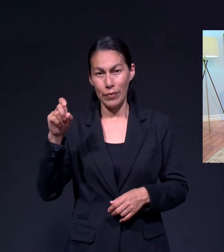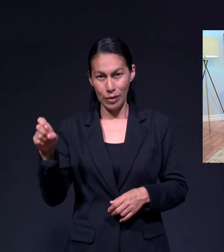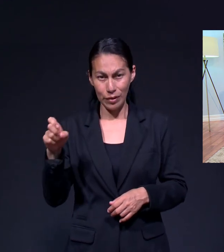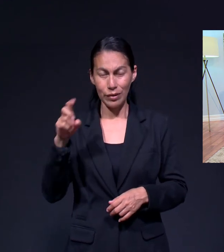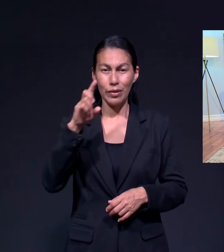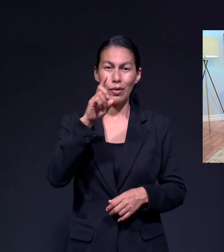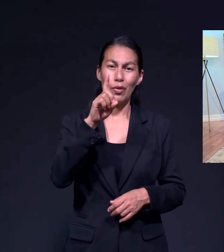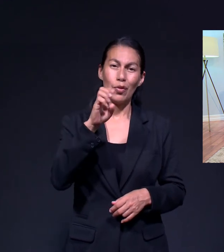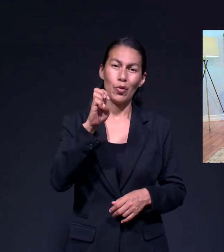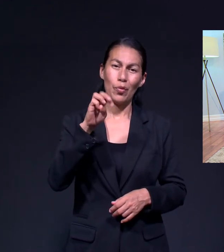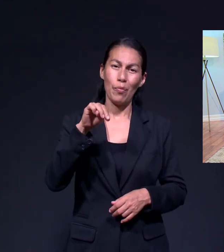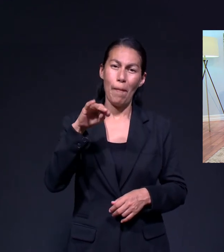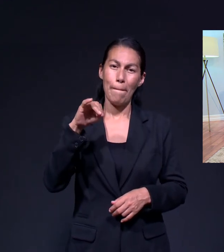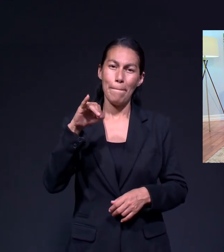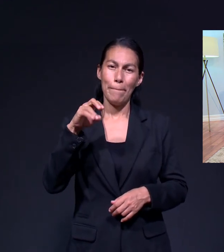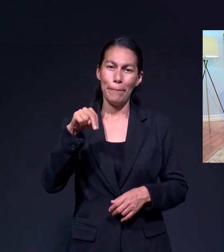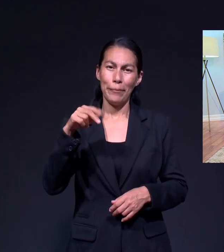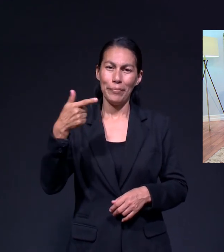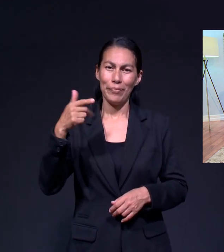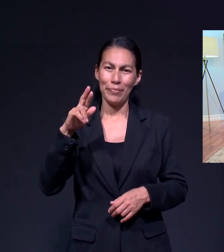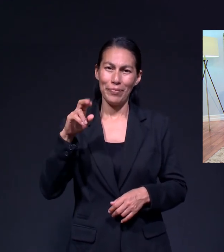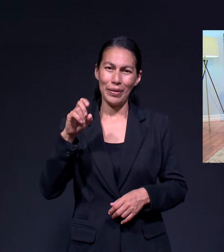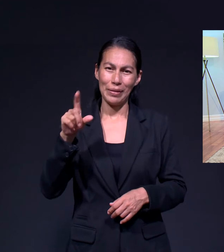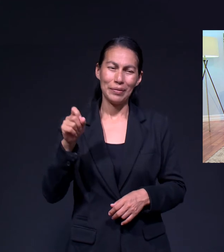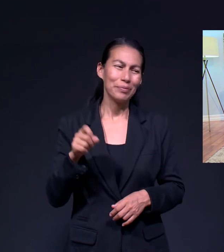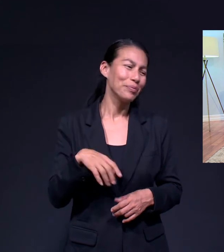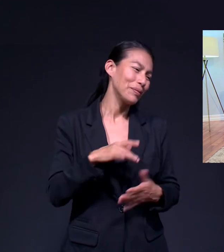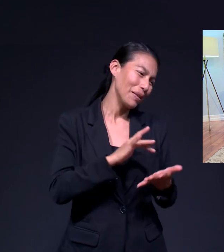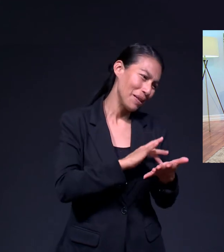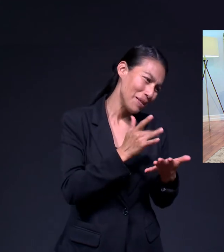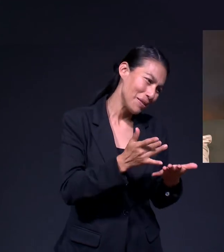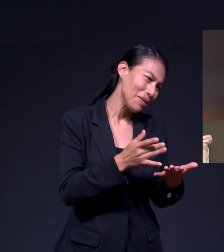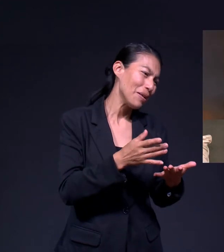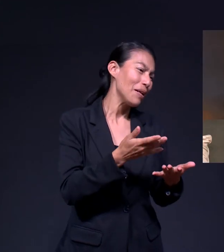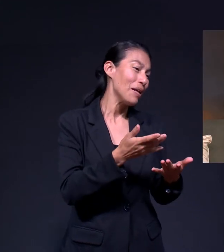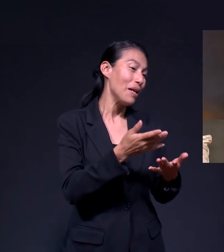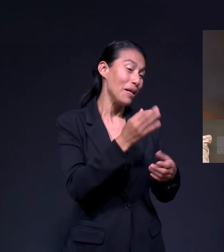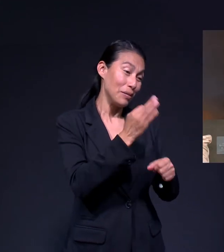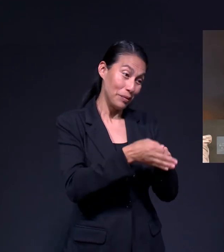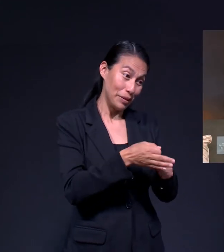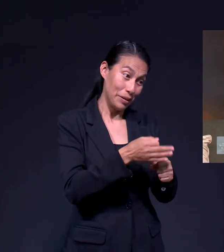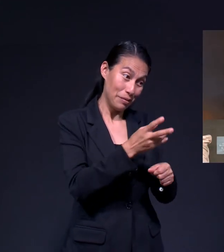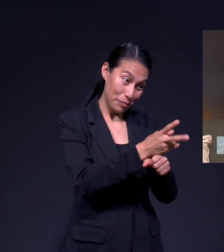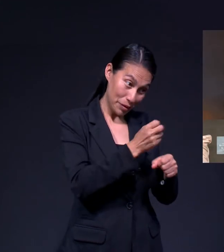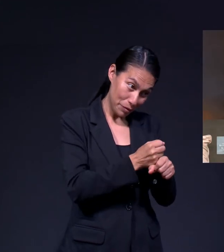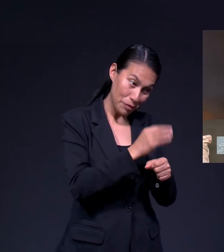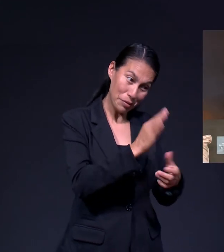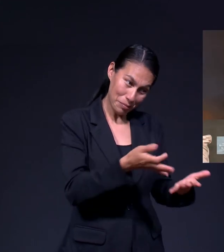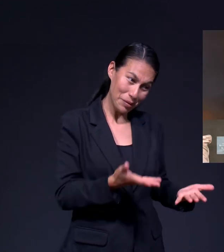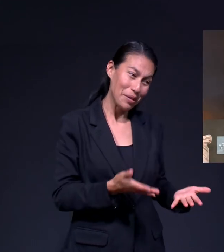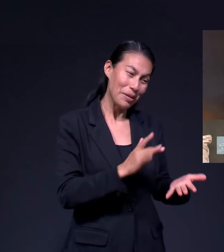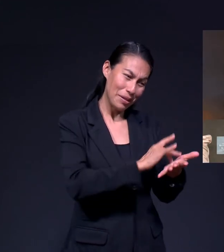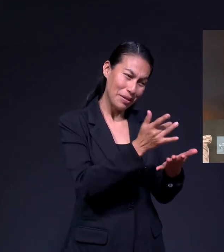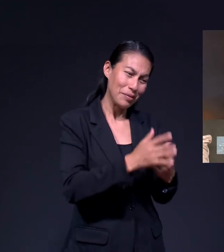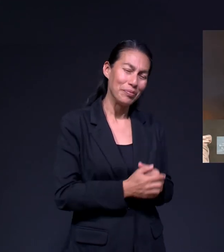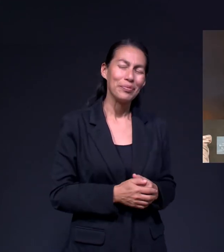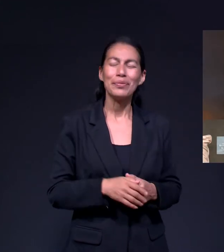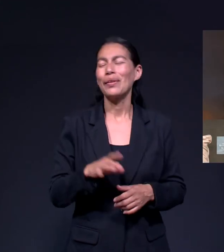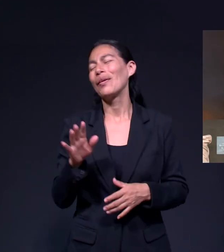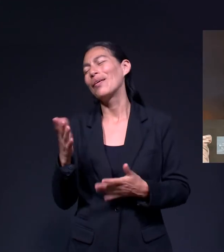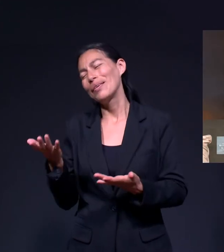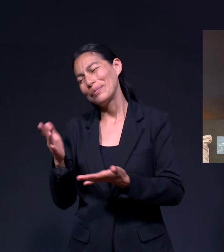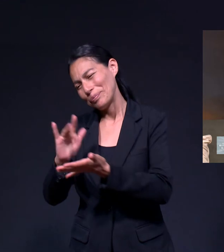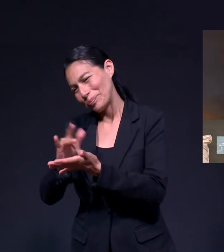por haber aceptado nuestra invitación jonathan nada son es un gusto gracias también a ustedes por